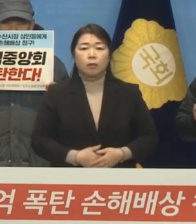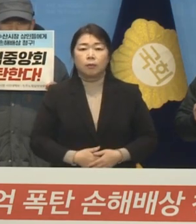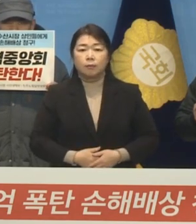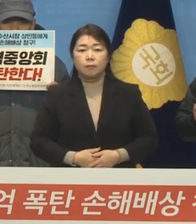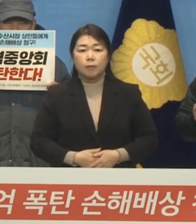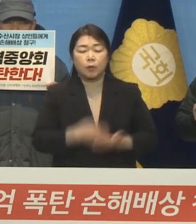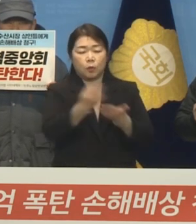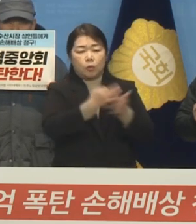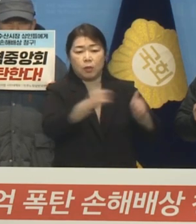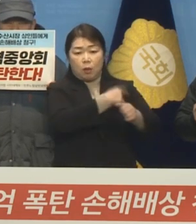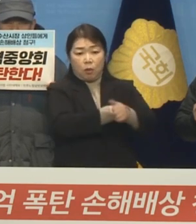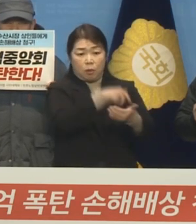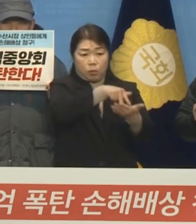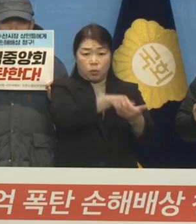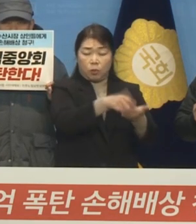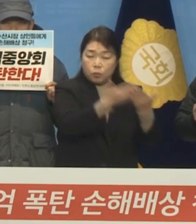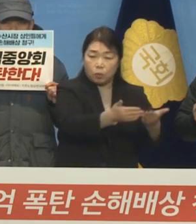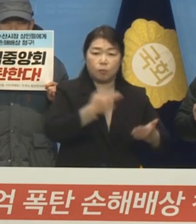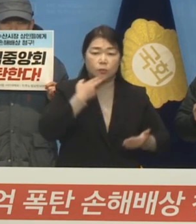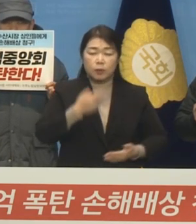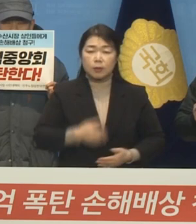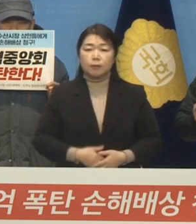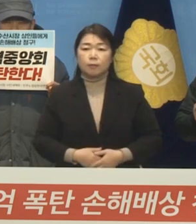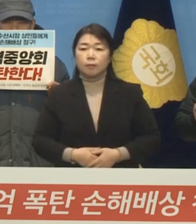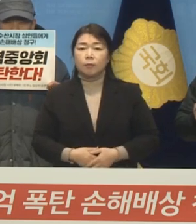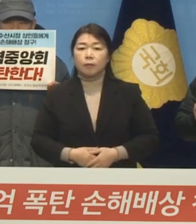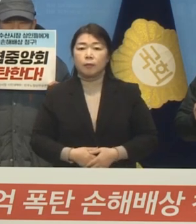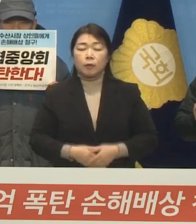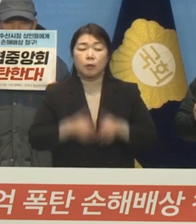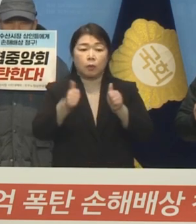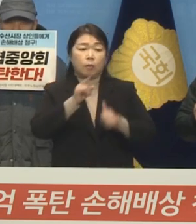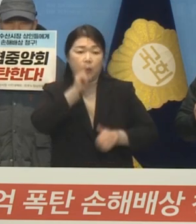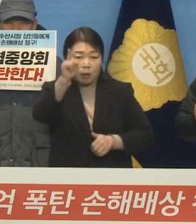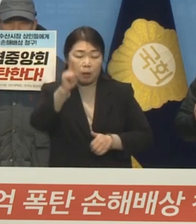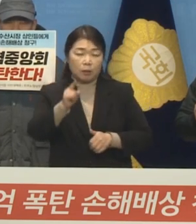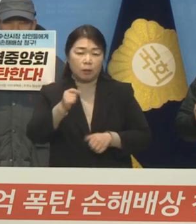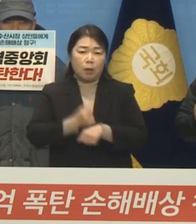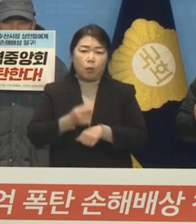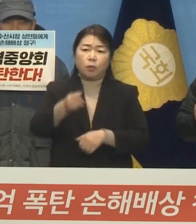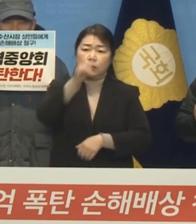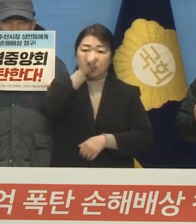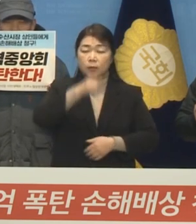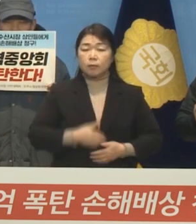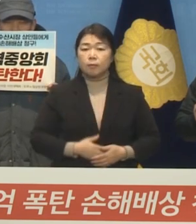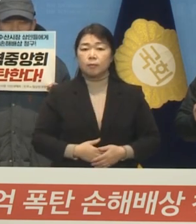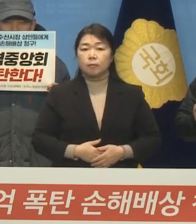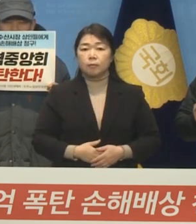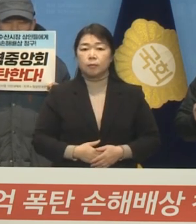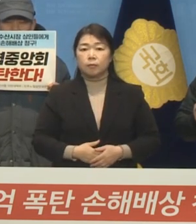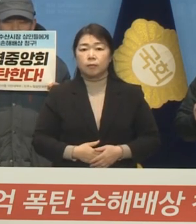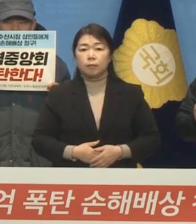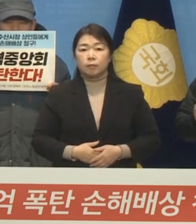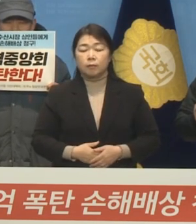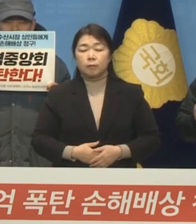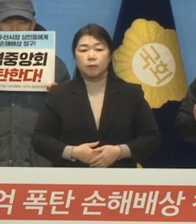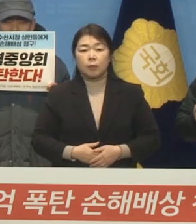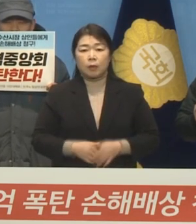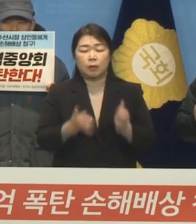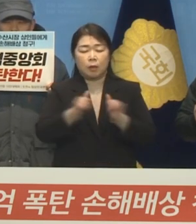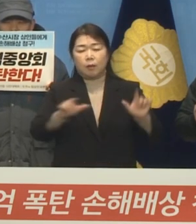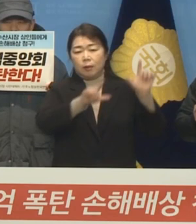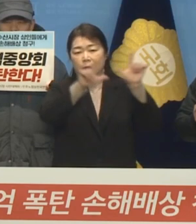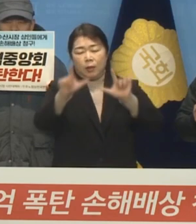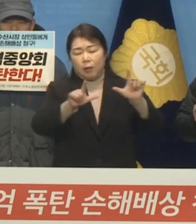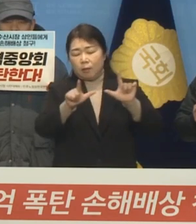투쟁을 틀어막고 노조 파괴의 목적인 손해배상 청구와 같은 것입니다. 폭탄 손배소는 인간의 삶